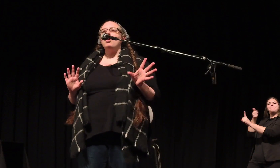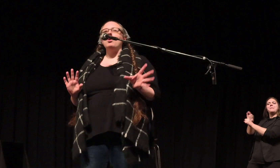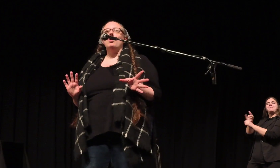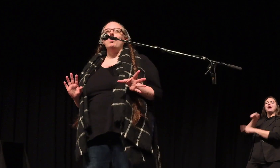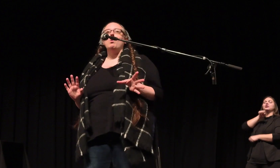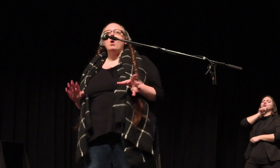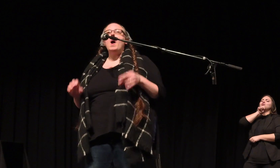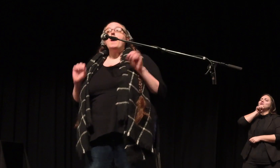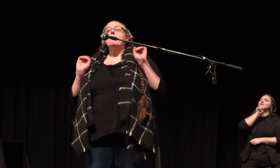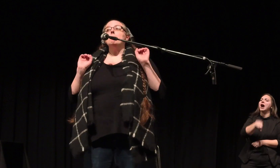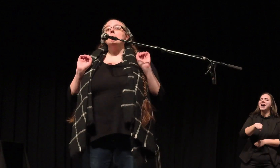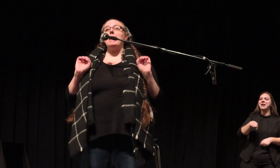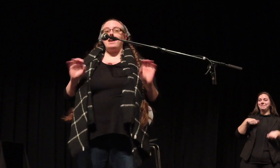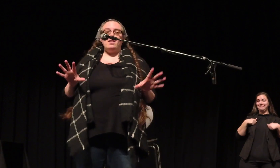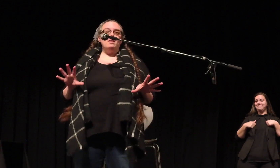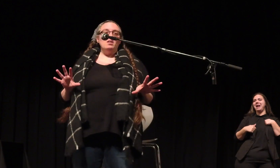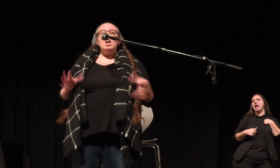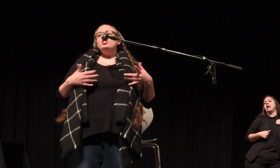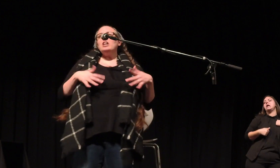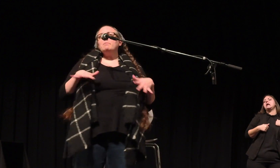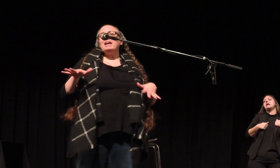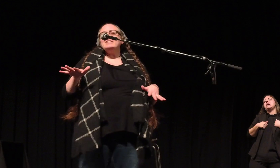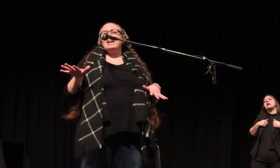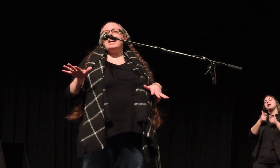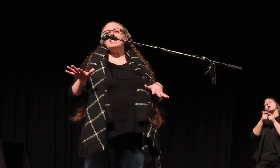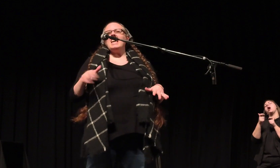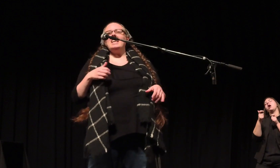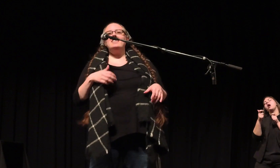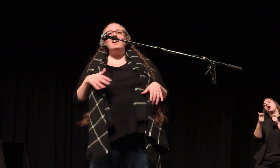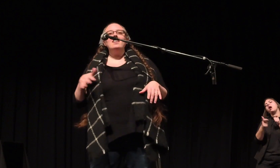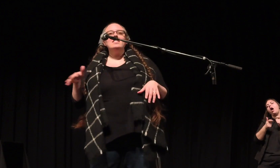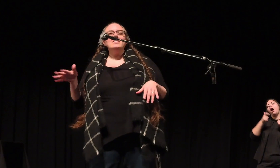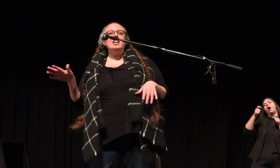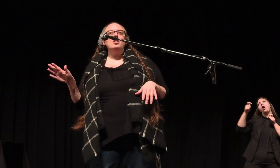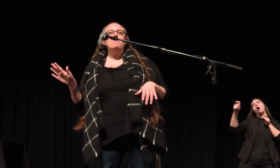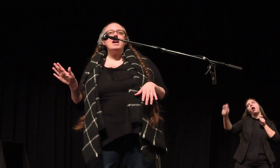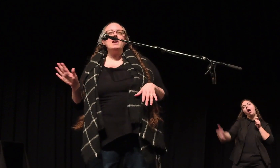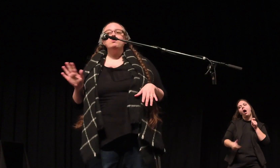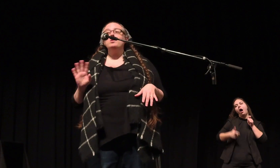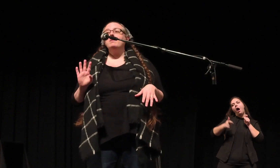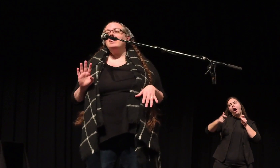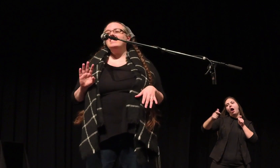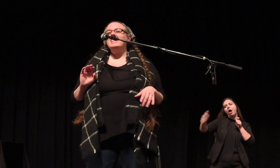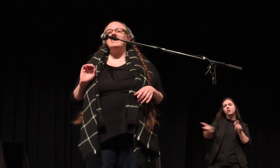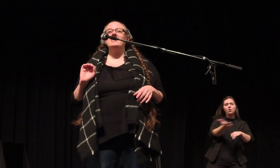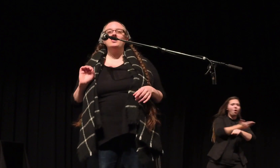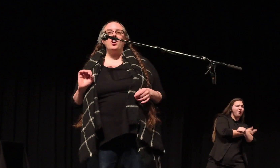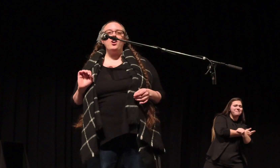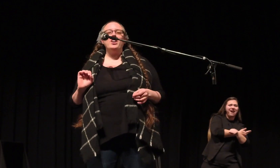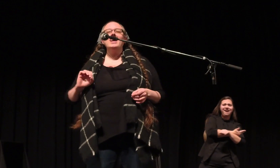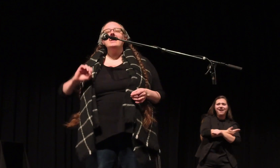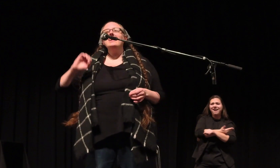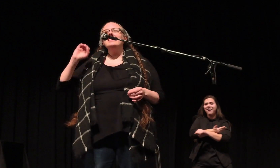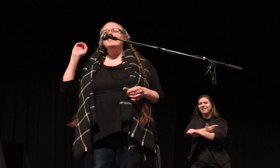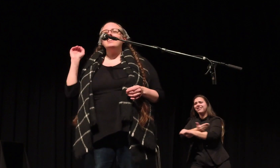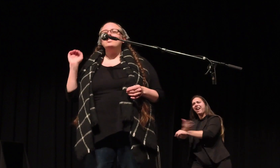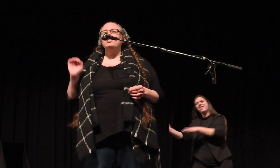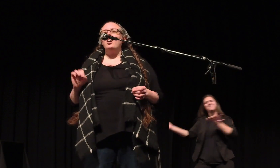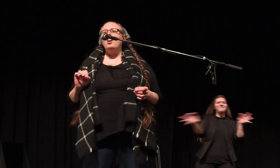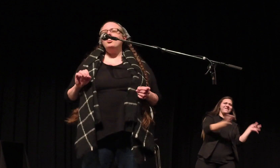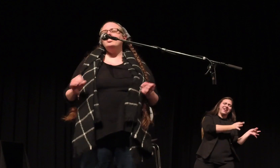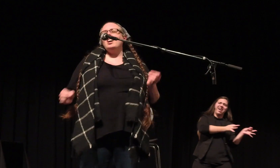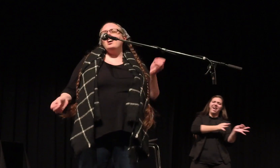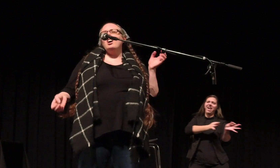long bain. Chaque matin, il allait dans sa salle de bain, puis il passait des heures et